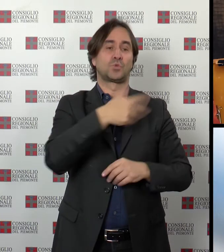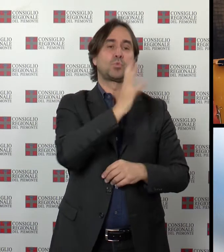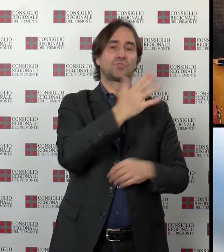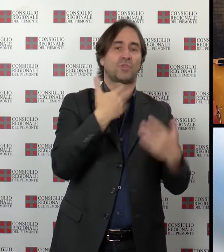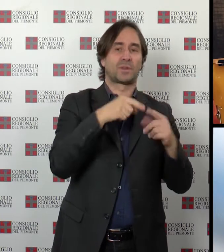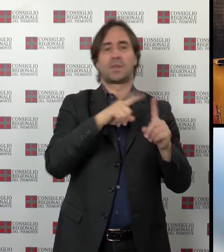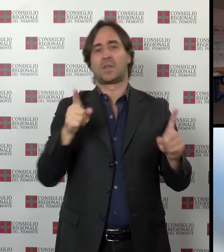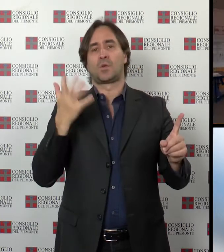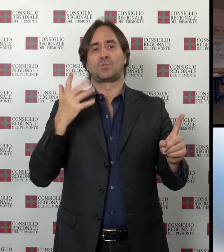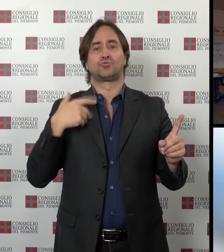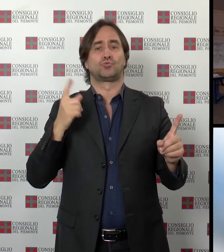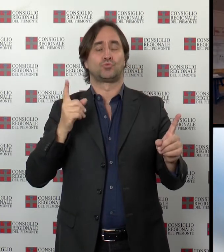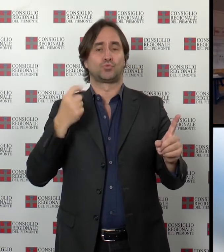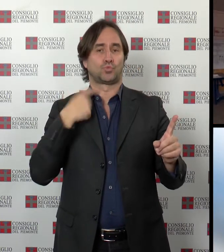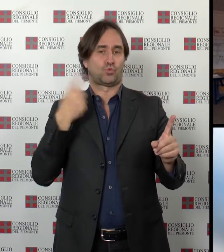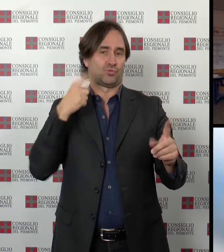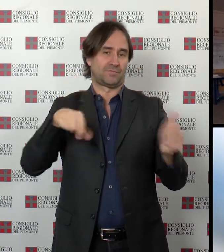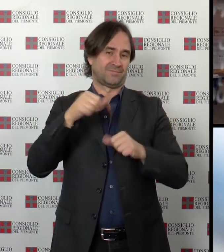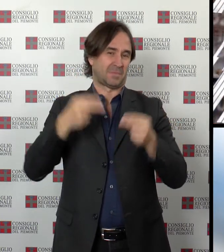15 giugno con il turno delle amministrative.